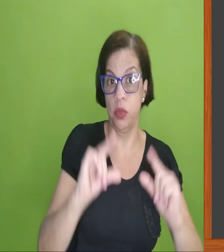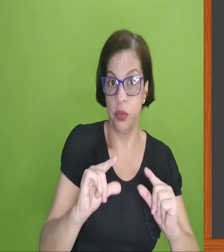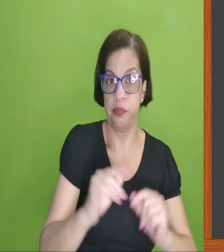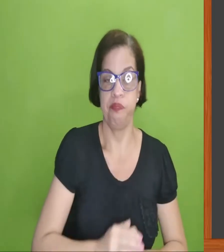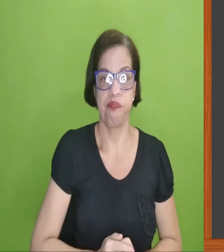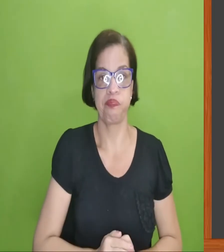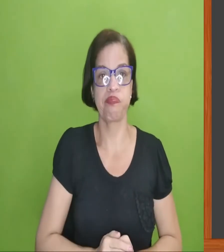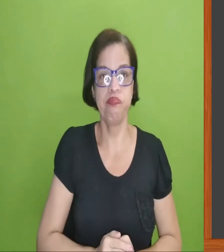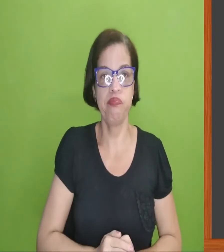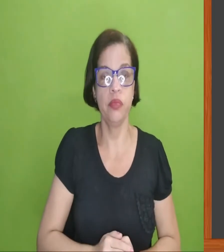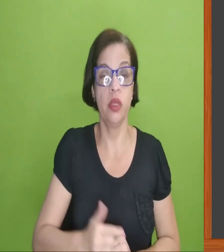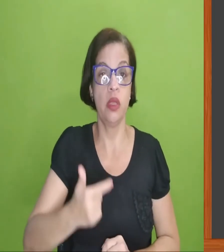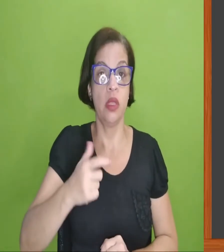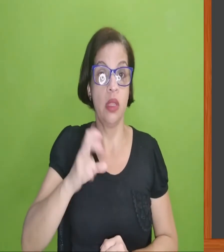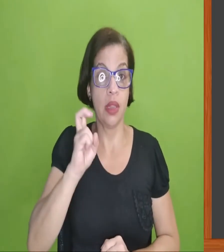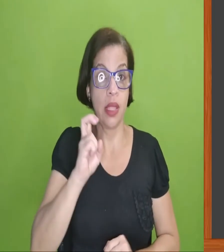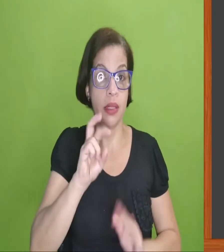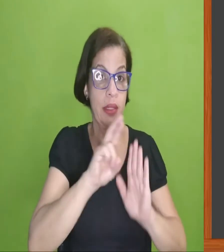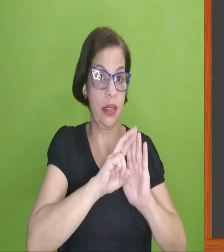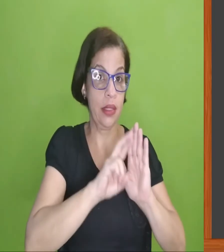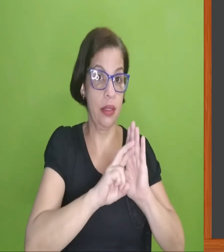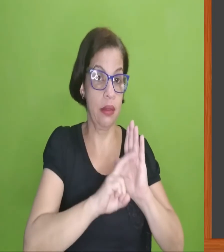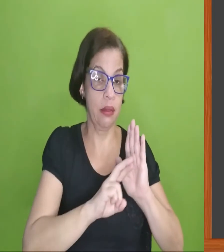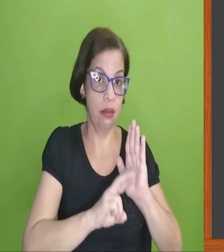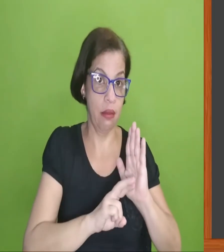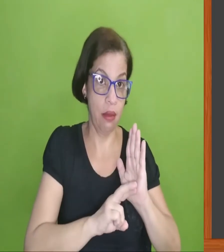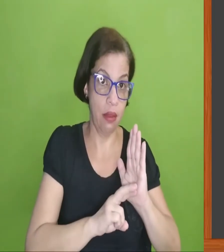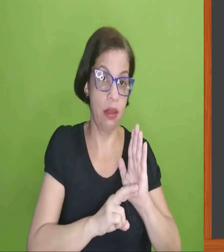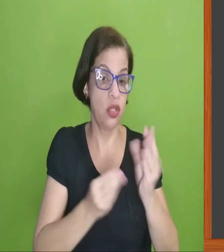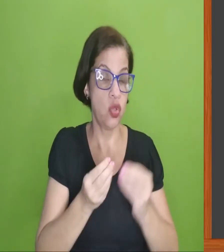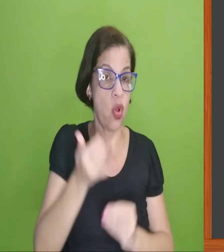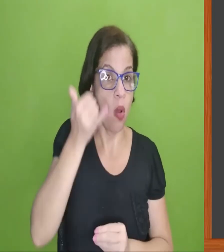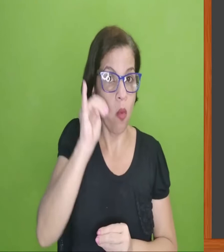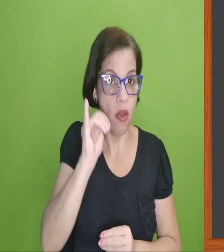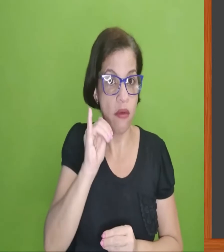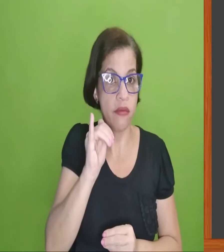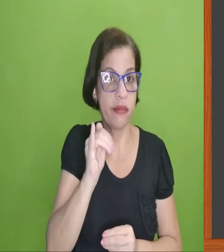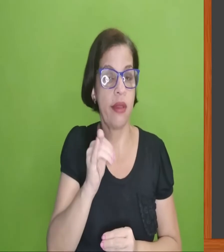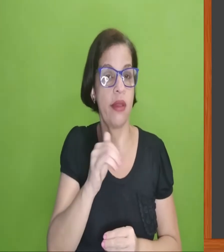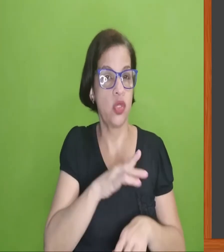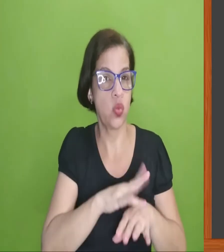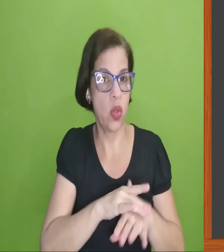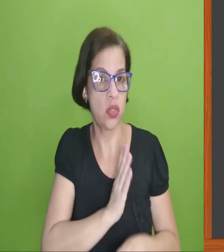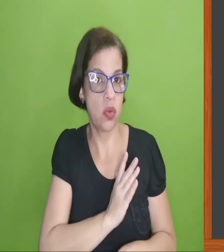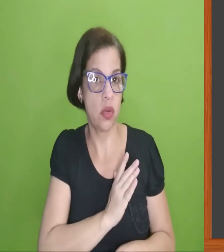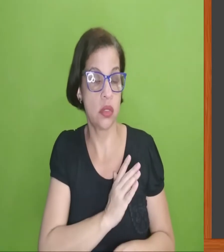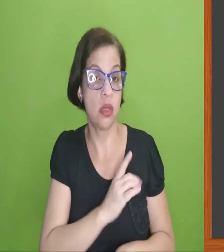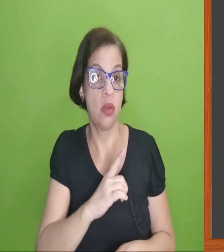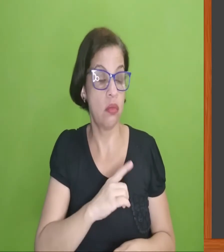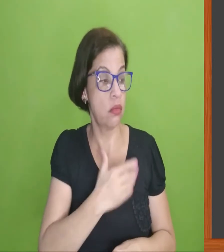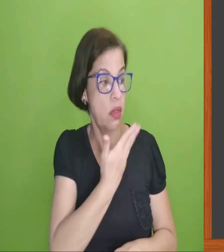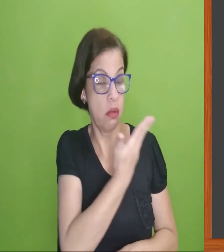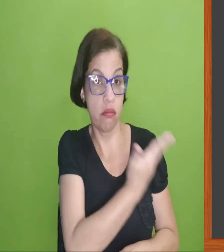Na atualização da 5ª Diretriz Brasileira de Dislipidemias e Prevenção da Aterosclerose, nós encontramos este quadro.